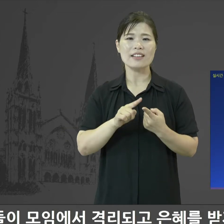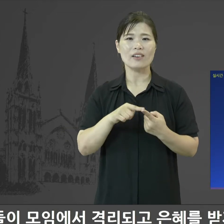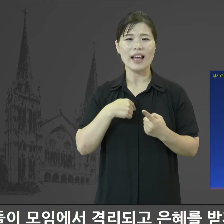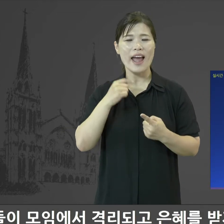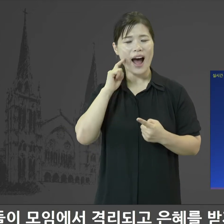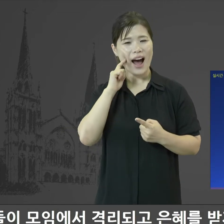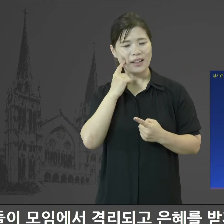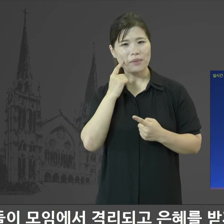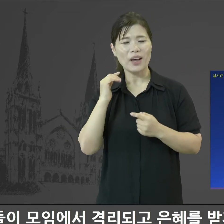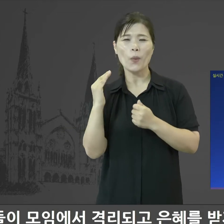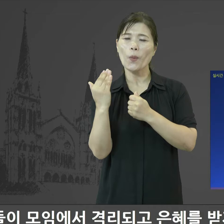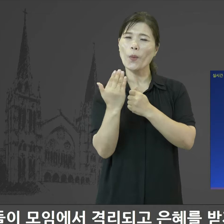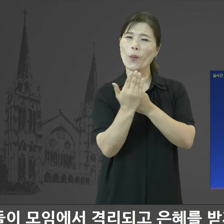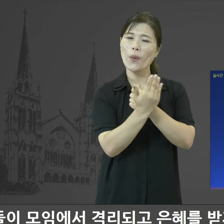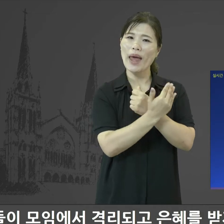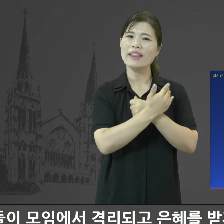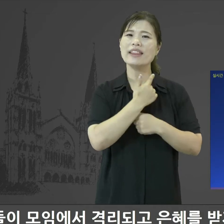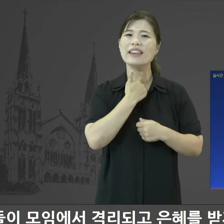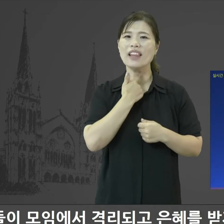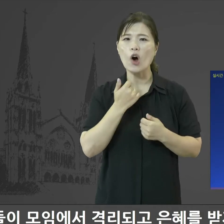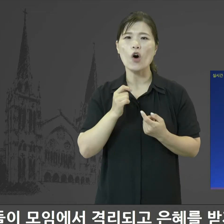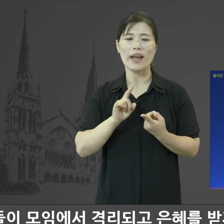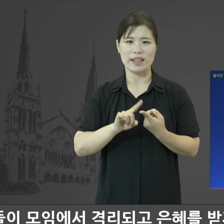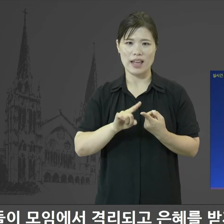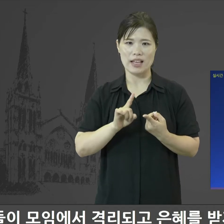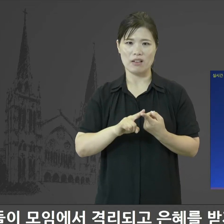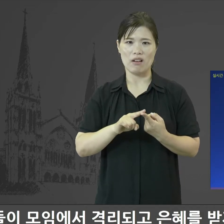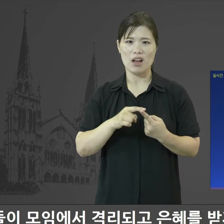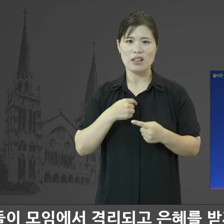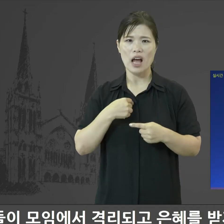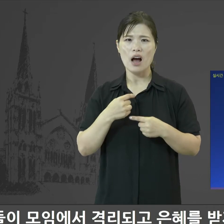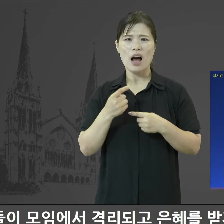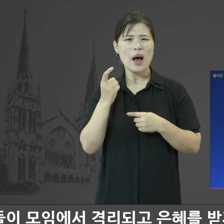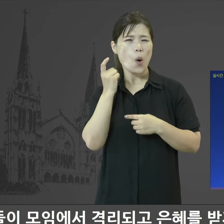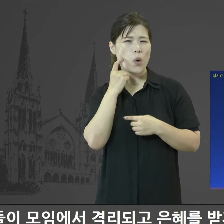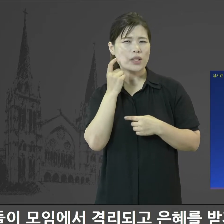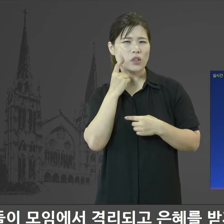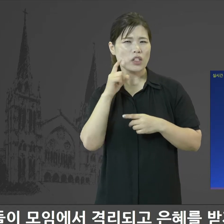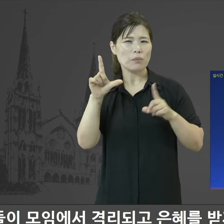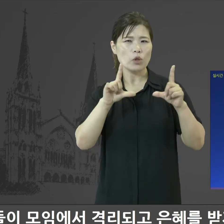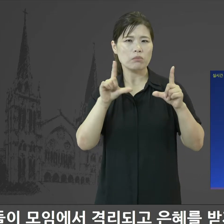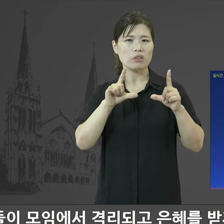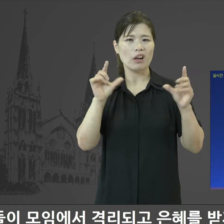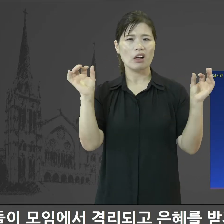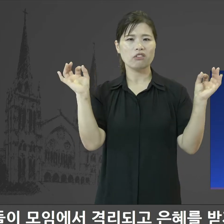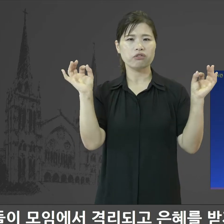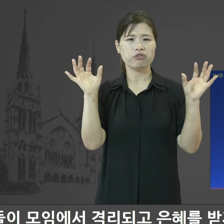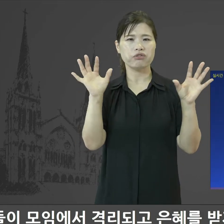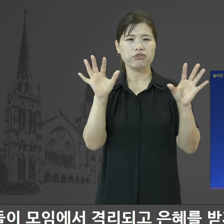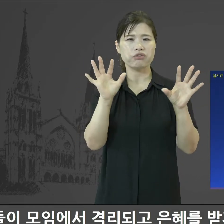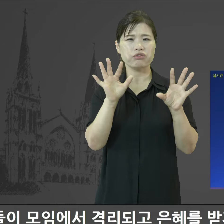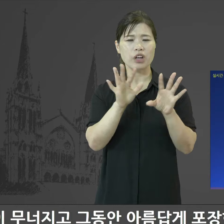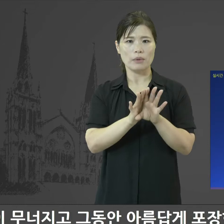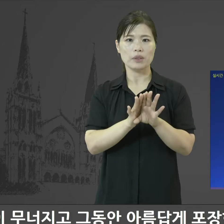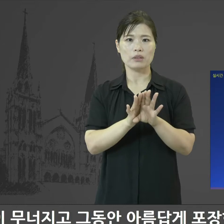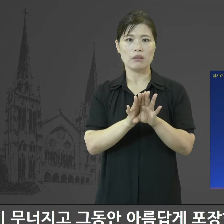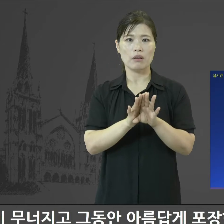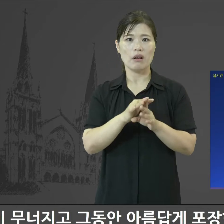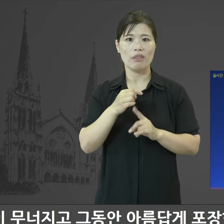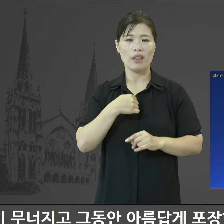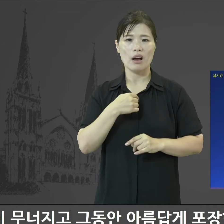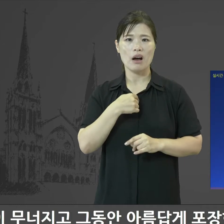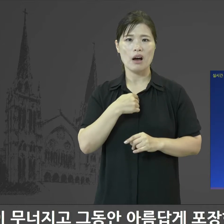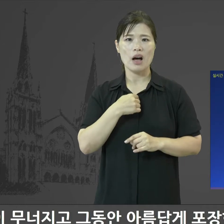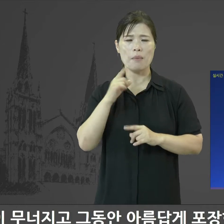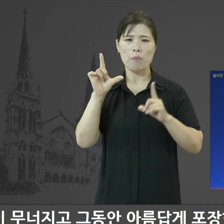포장해 주었던 그런 거품, 또 위선적인 모습, 이런 것들이 다 사라지면서 마치 물로